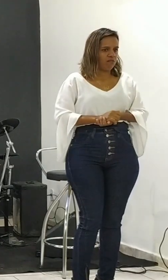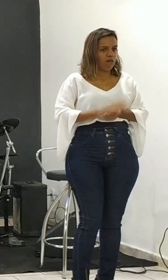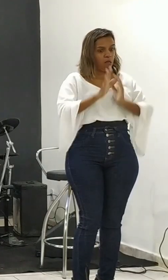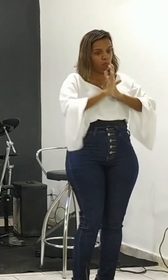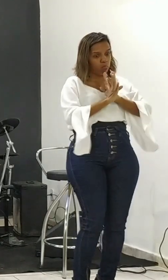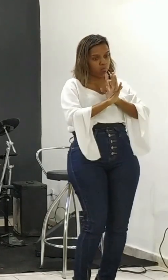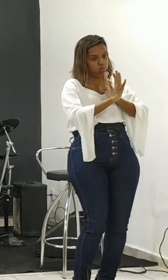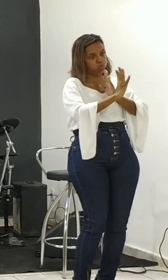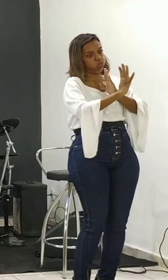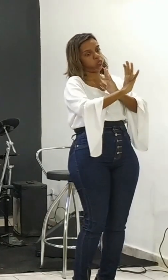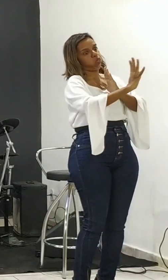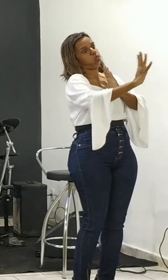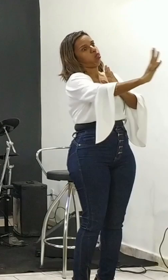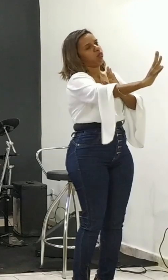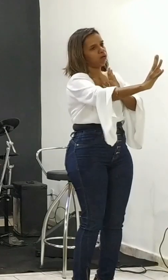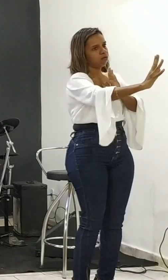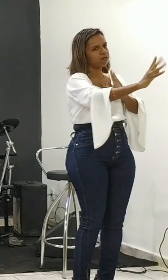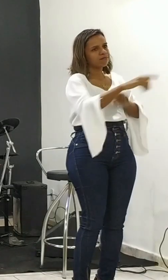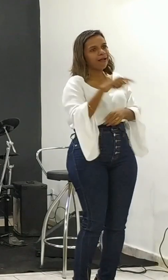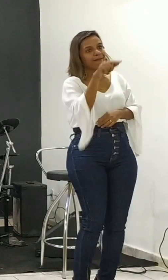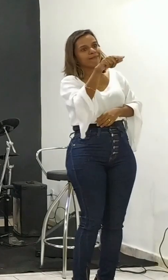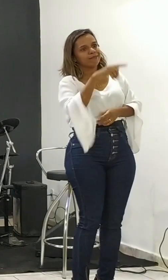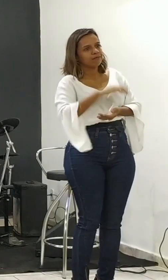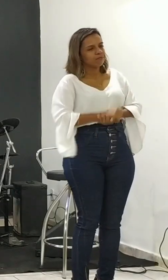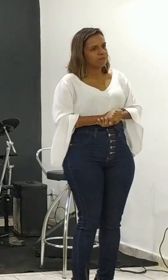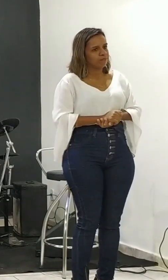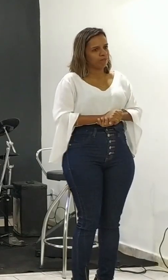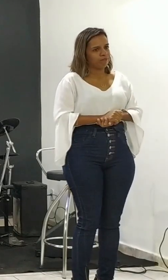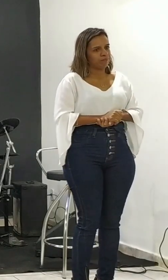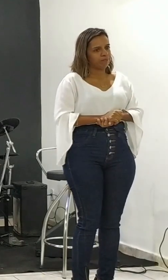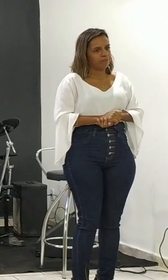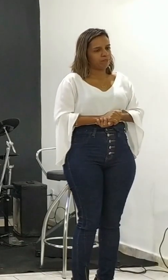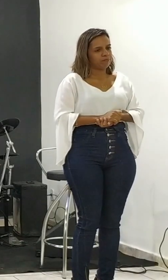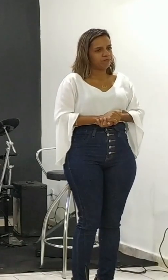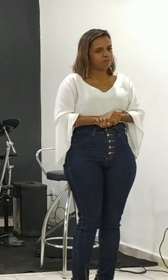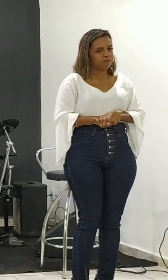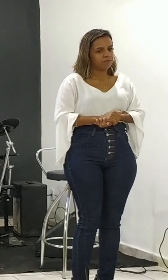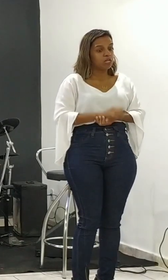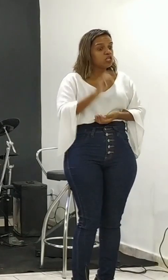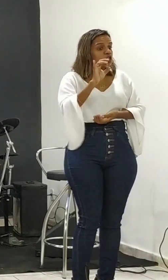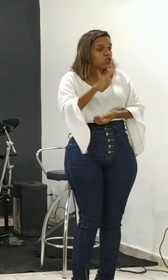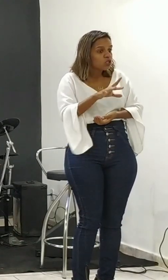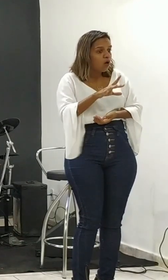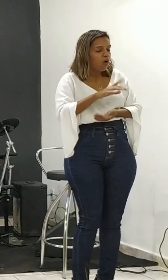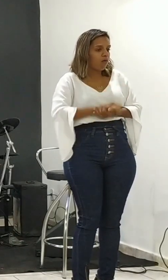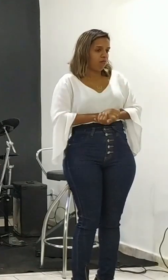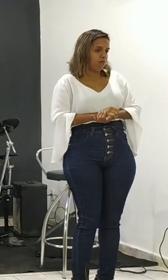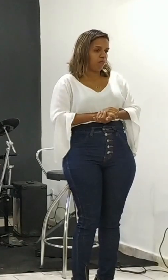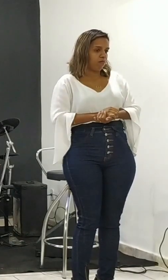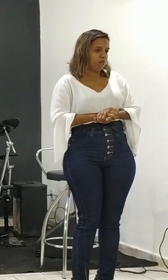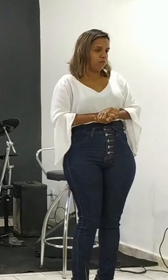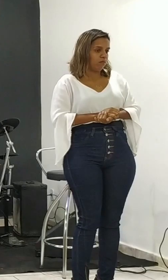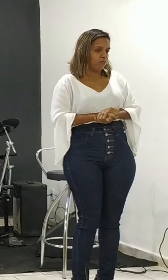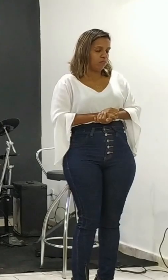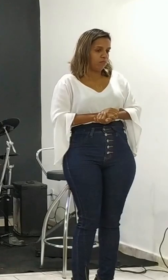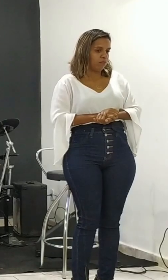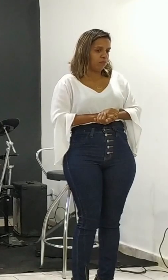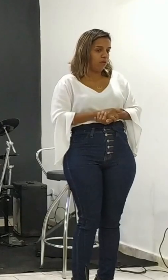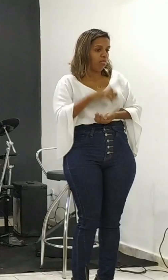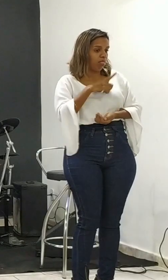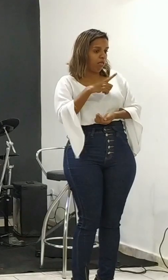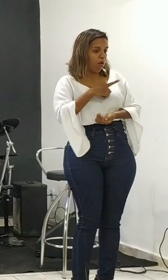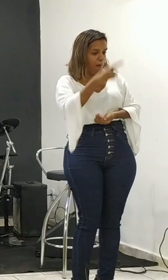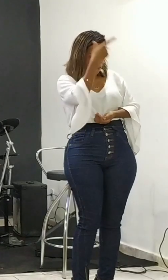fila gigantesca que está aqui do SUS. Só para ter